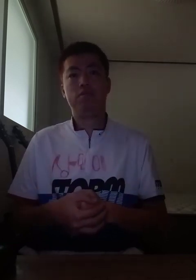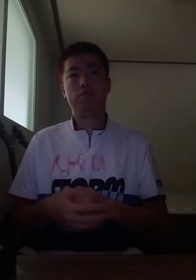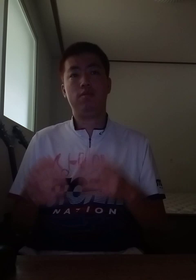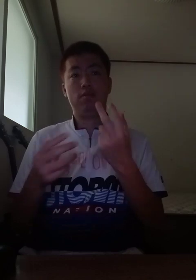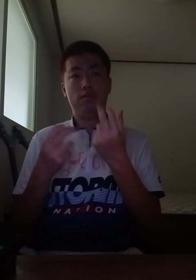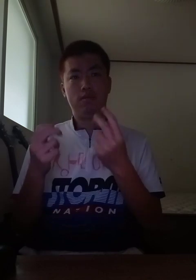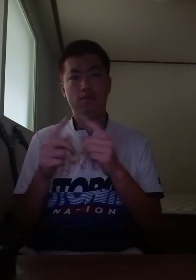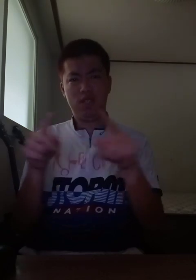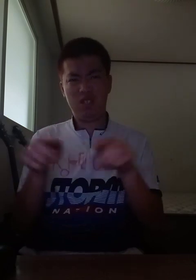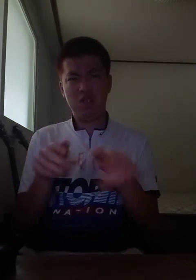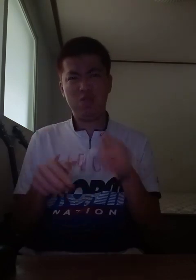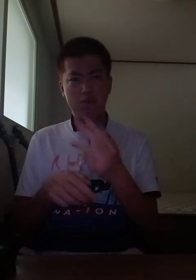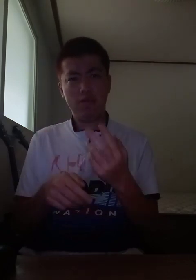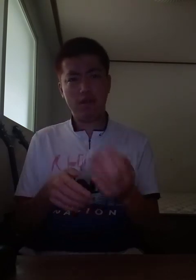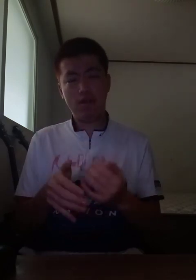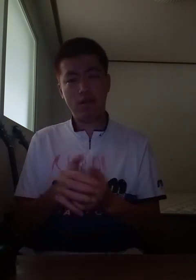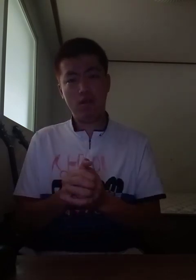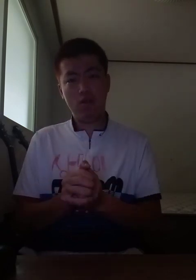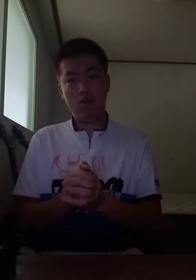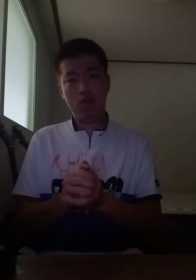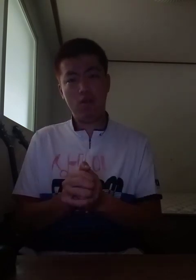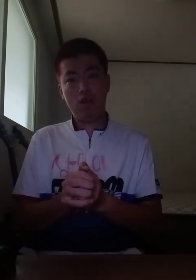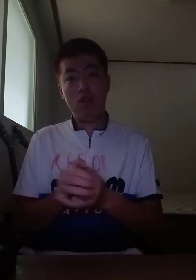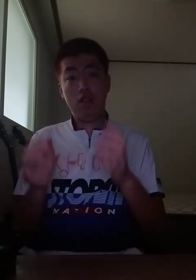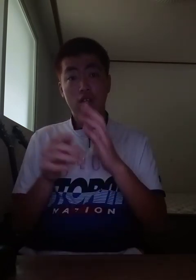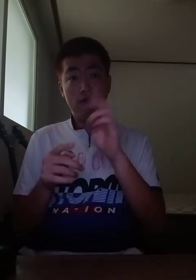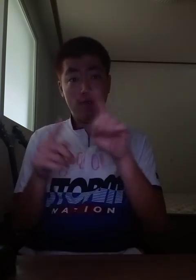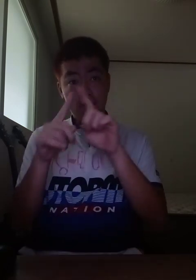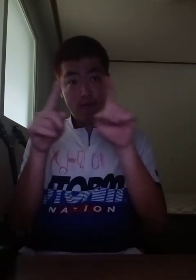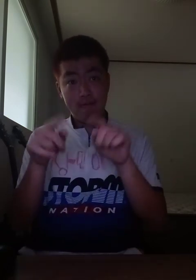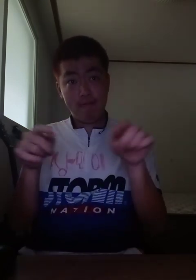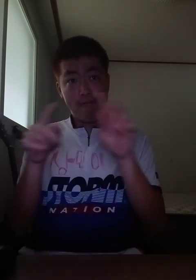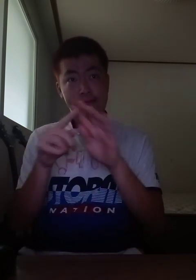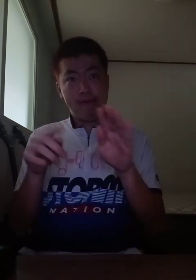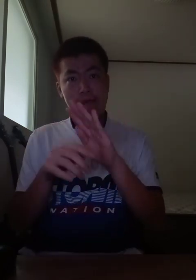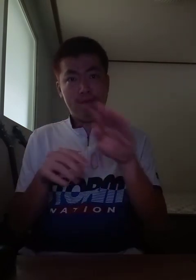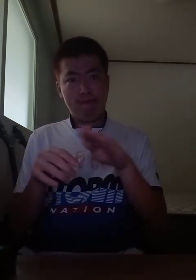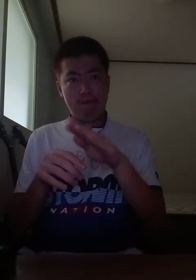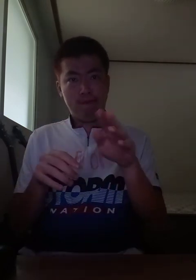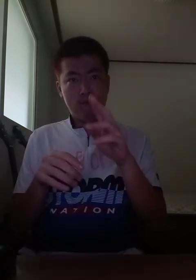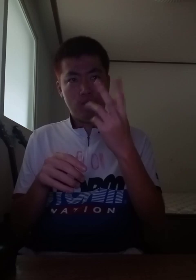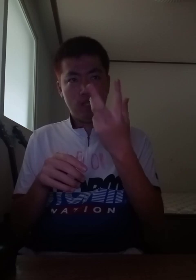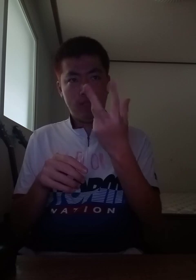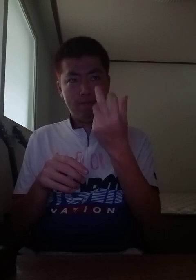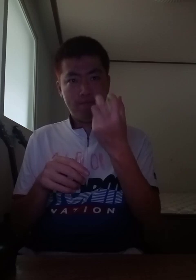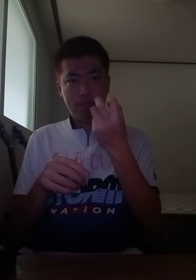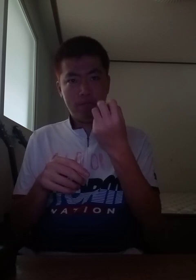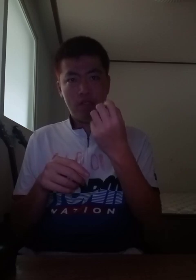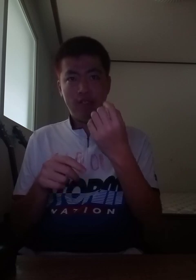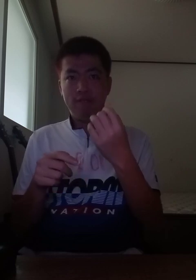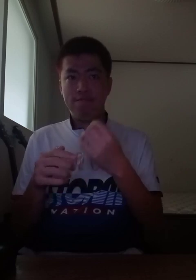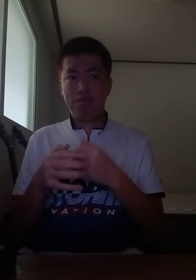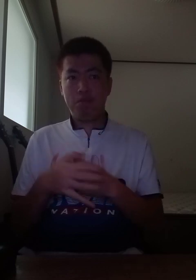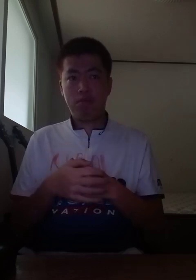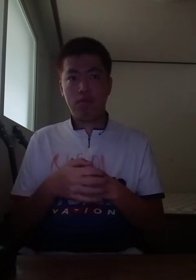비상벨 주변 환경도 문제입니다. CCTV가 설치된 이곳에도 저렇게 비상벨이 설치되어 있습니다.